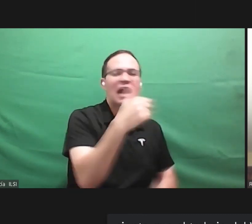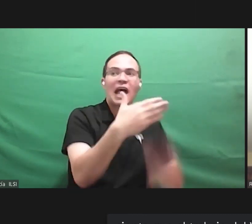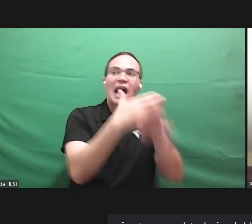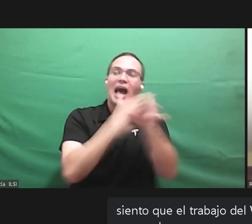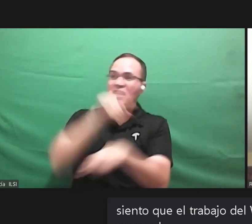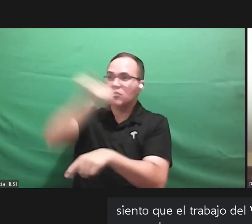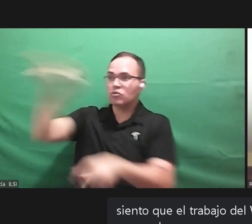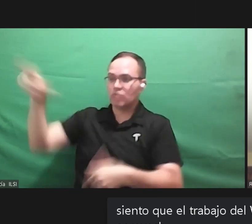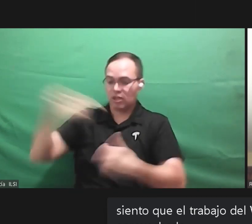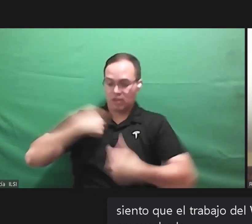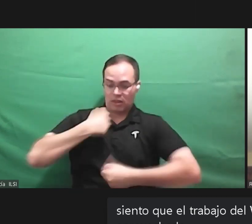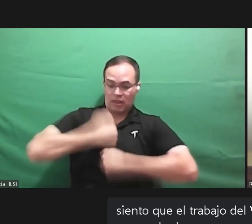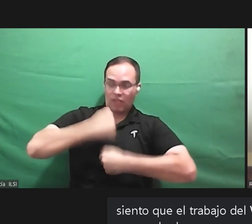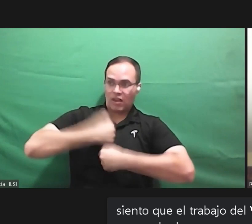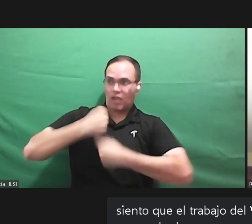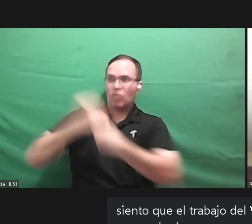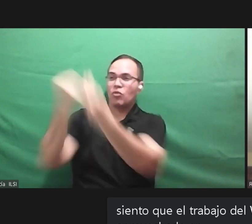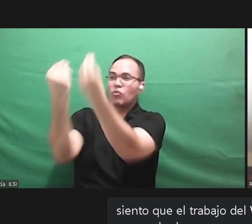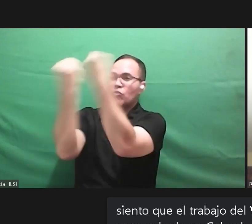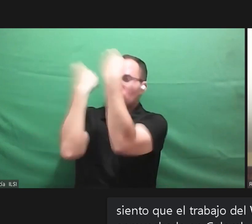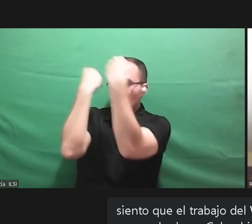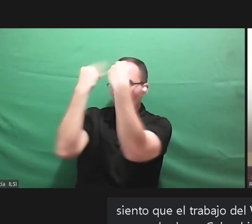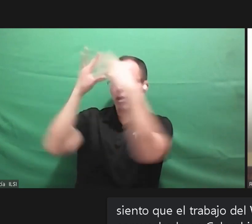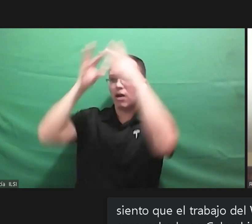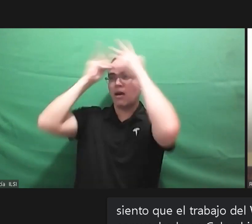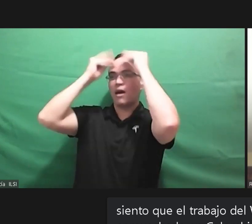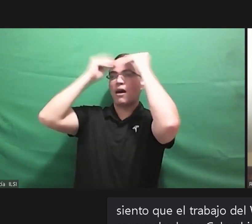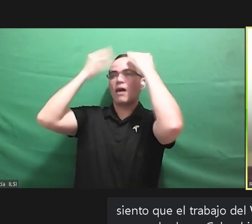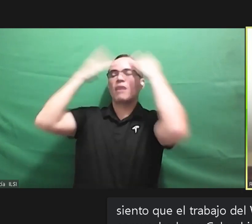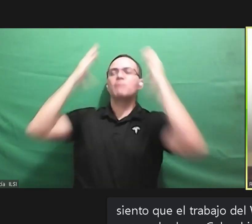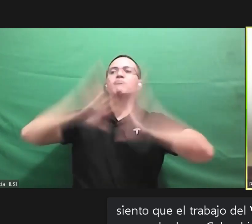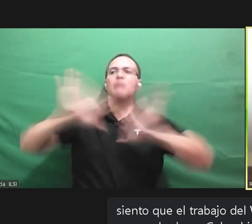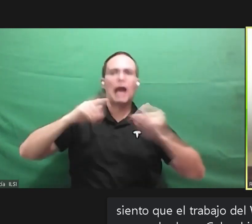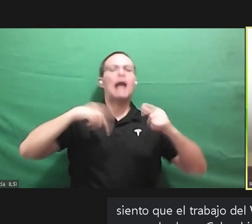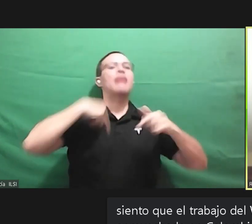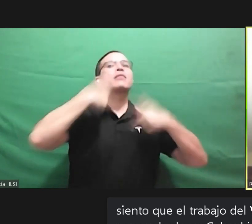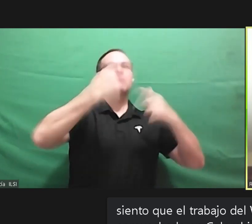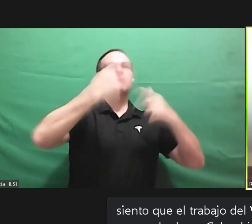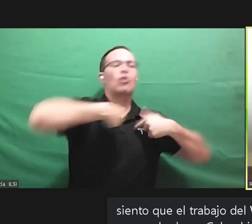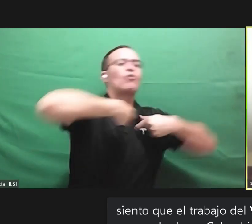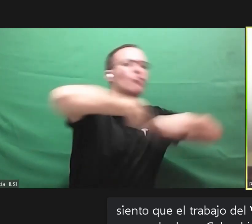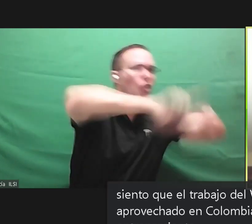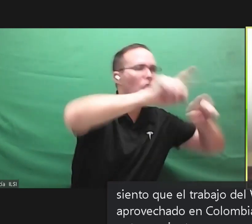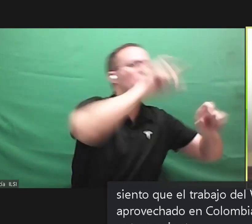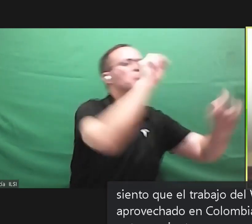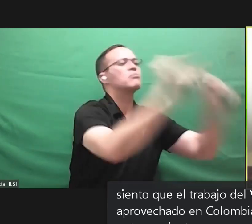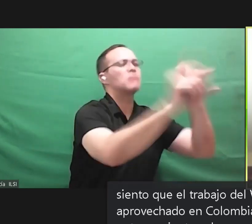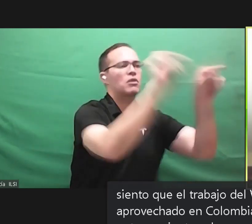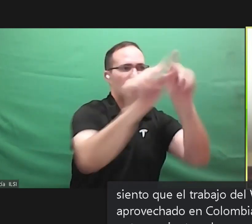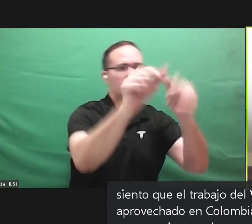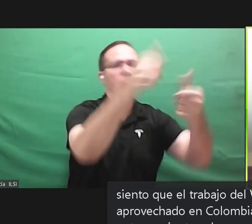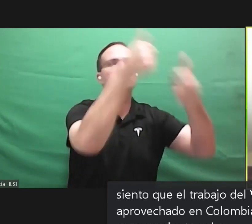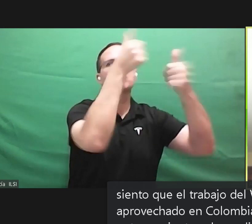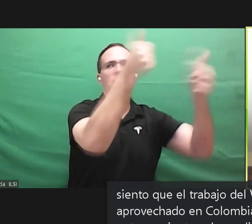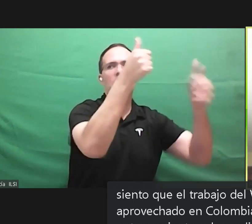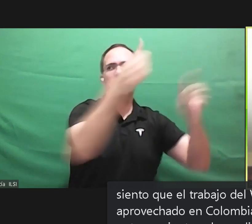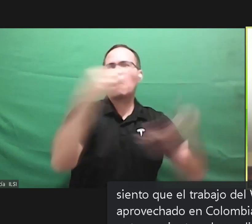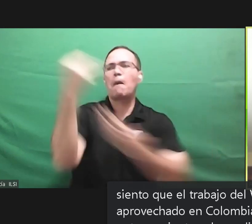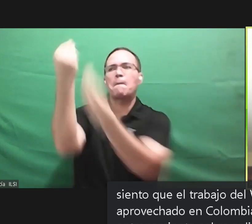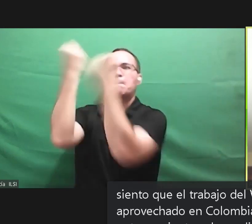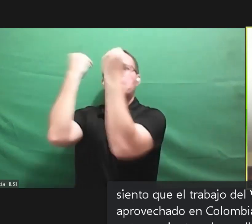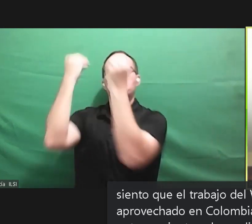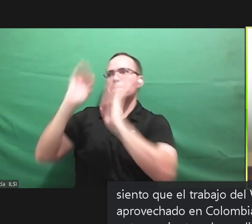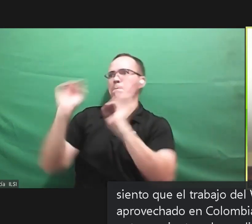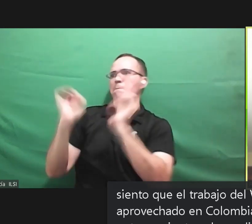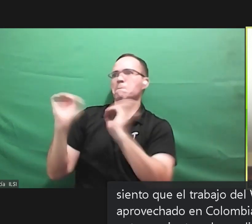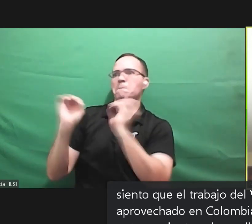de cómo aplicar las preguntas. Bueno, gracias. Entonces, la idea es que HI también lo tenga en cuenta en Colombia, porque ellos trabajan